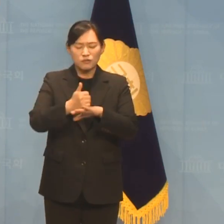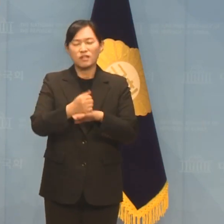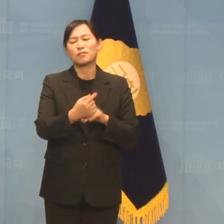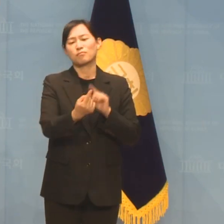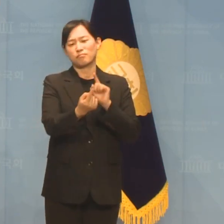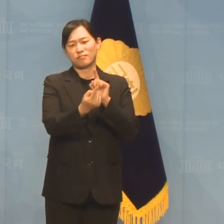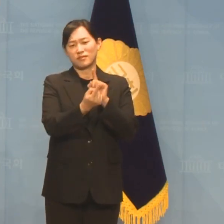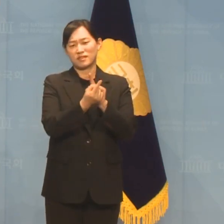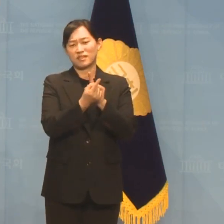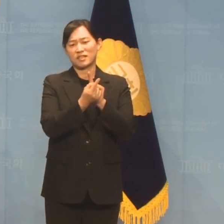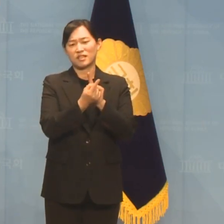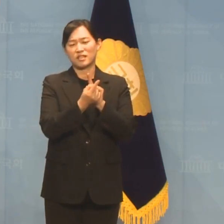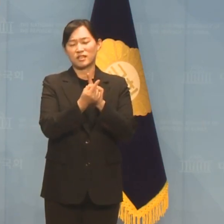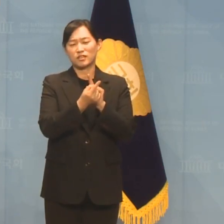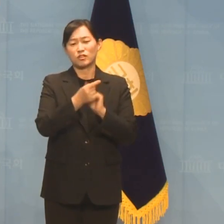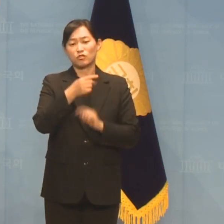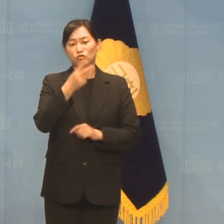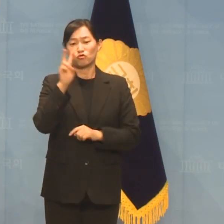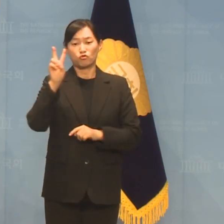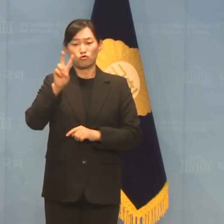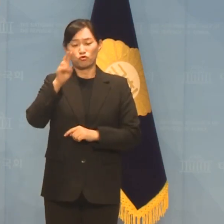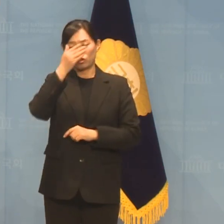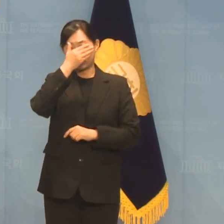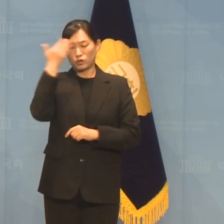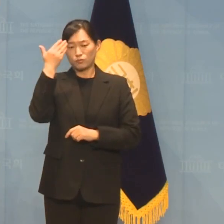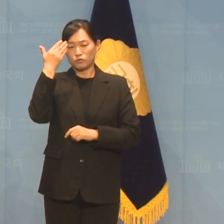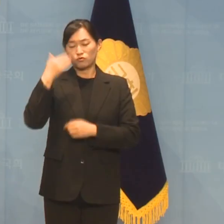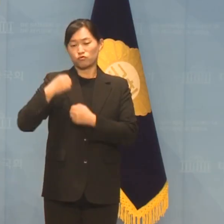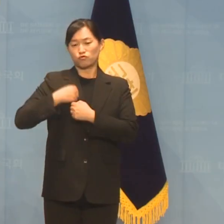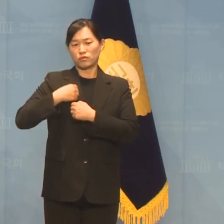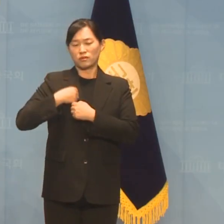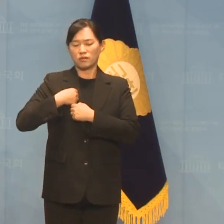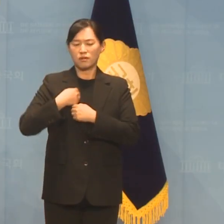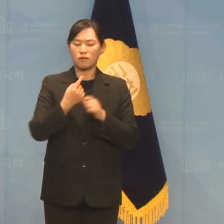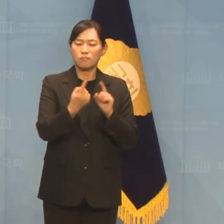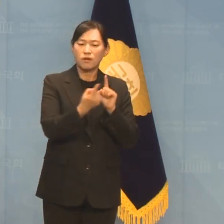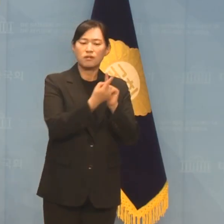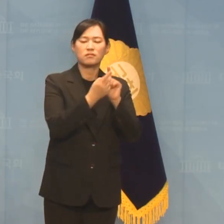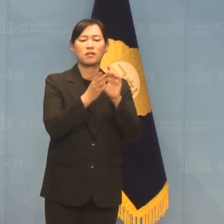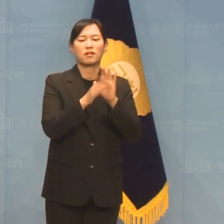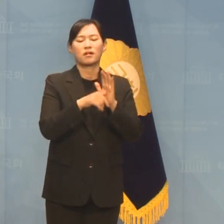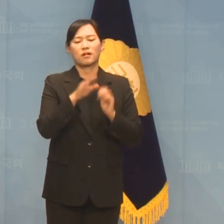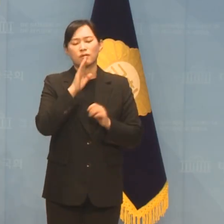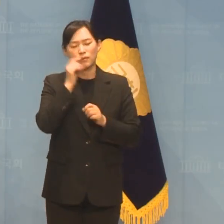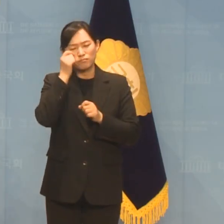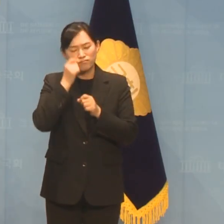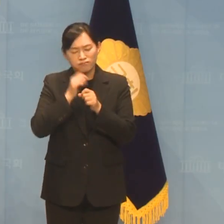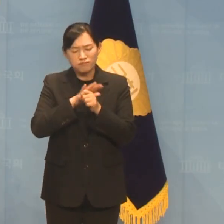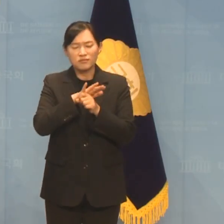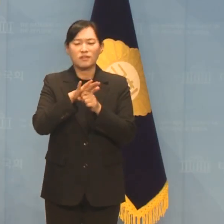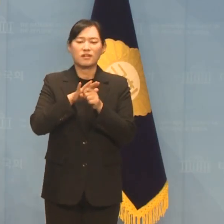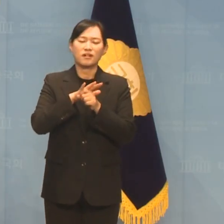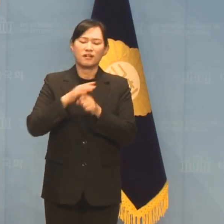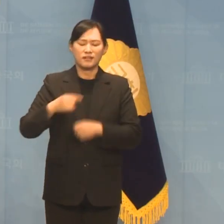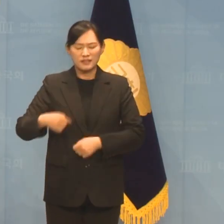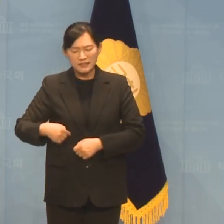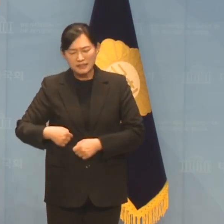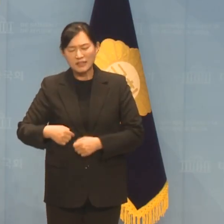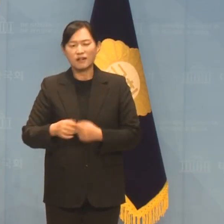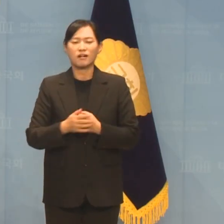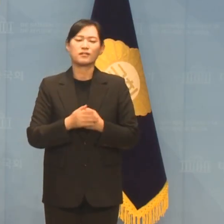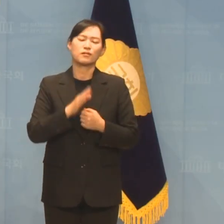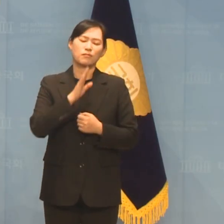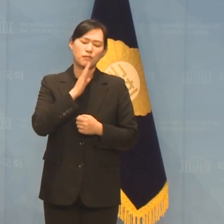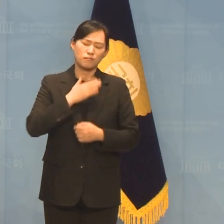수 있었던 두 젊은 포로를 마주한 순간 저는 연민, 동정, 측은지심 등